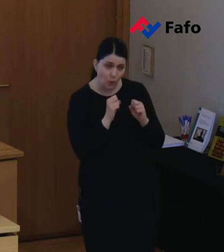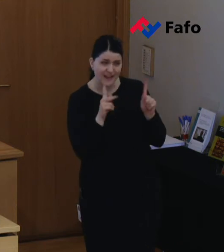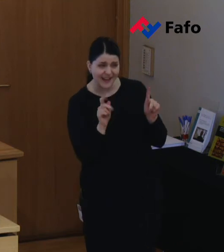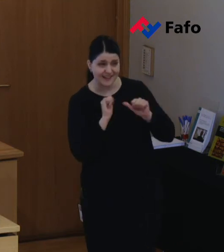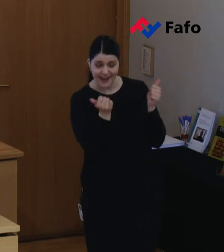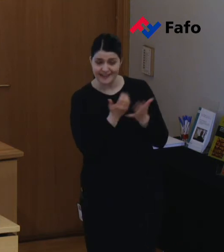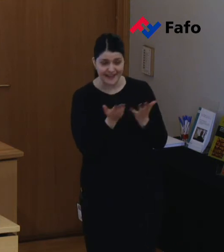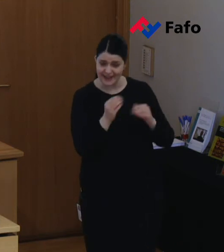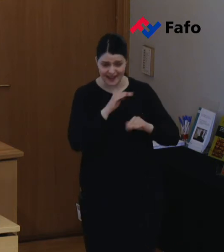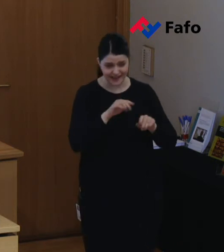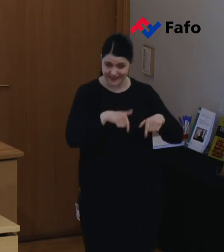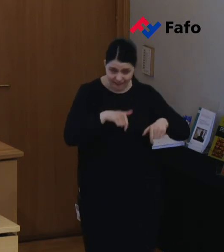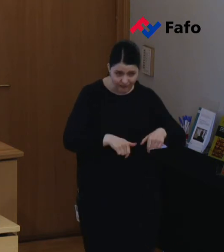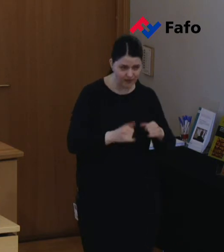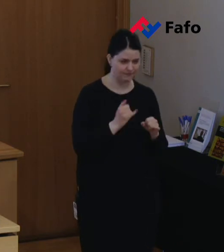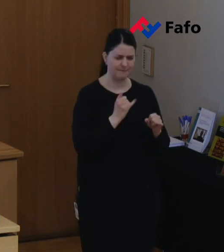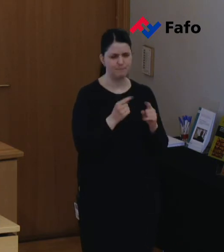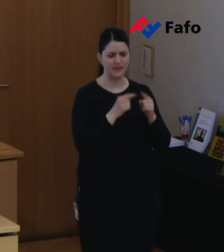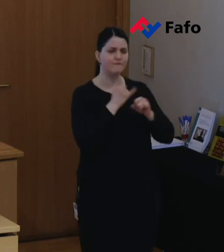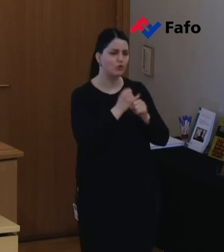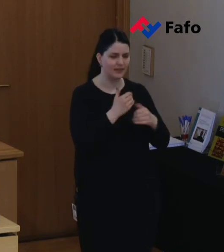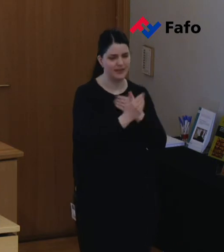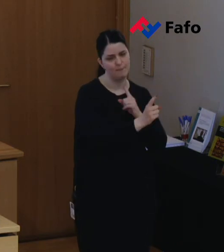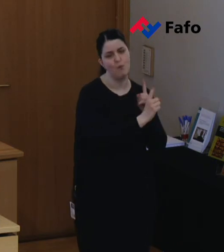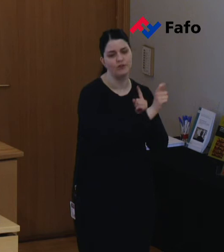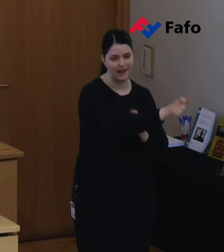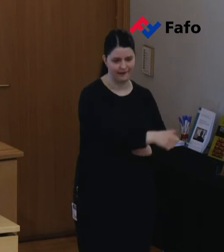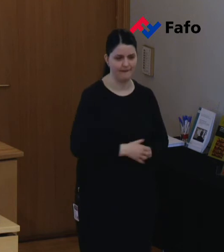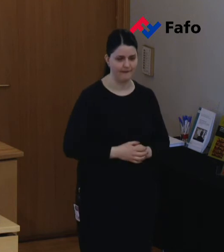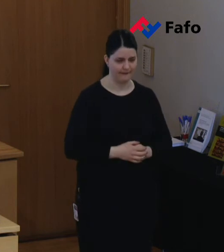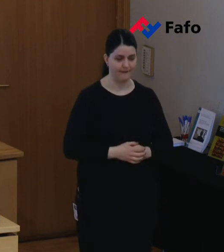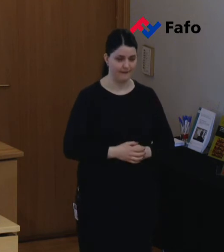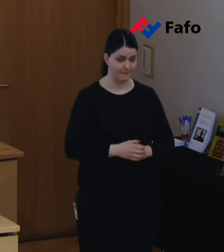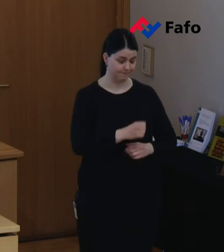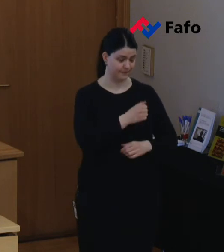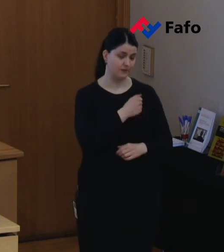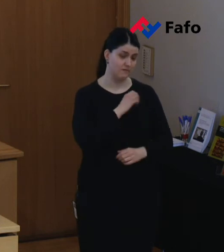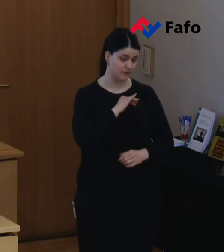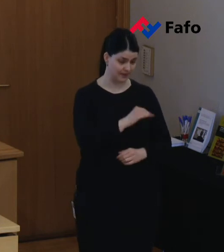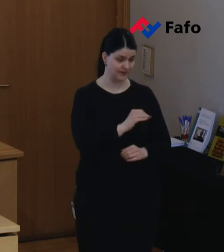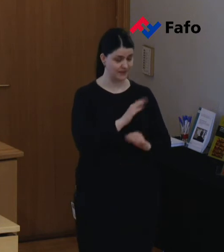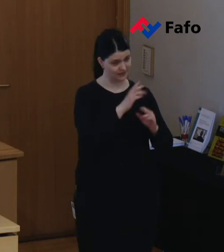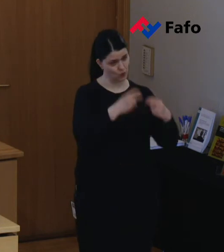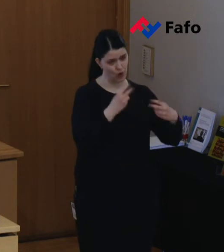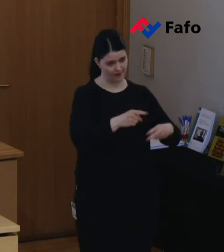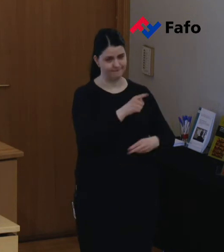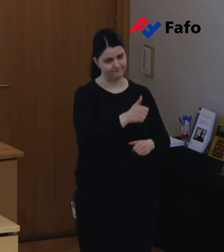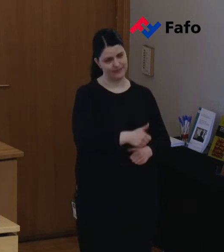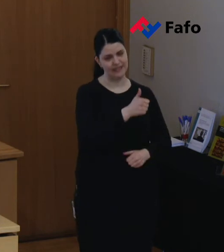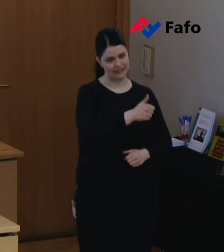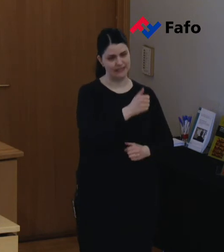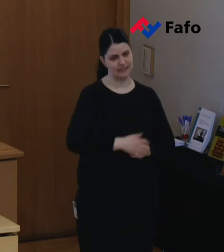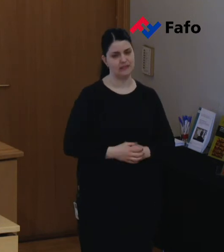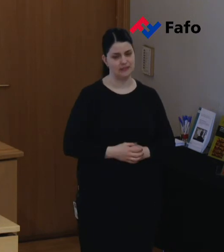hvordan skal vi gjøre det da, hvordan skal vi møte deg? Der også har vaktmesteren kunne hatt en rolle som har vært viktig. Sånn at vi kunne